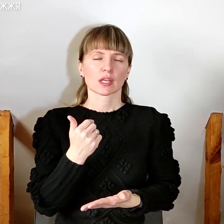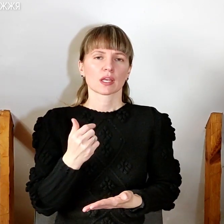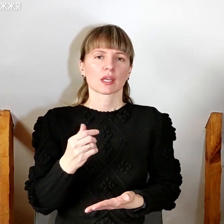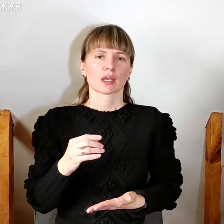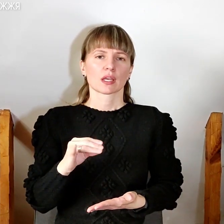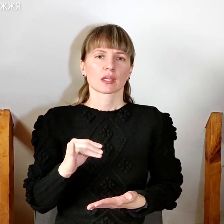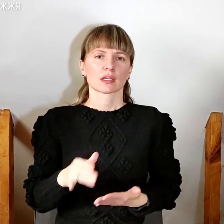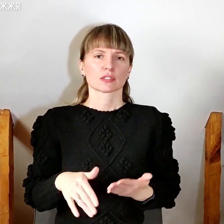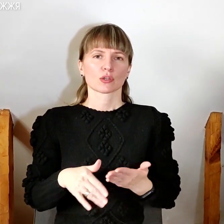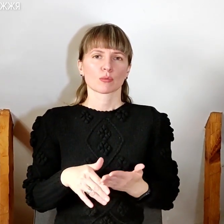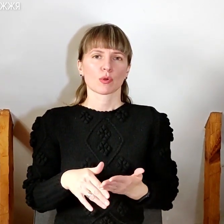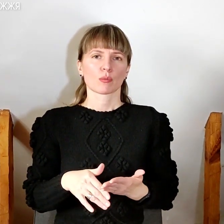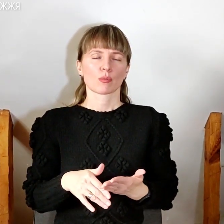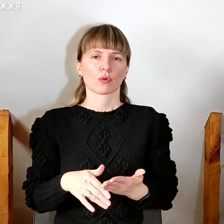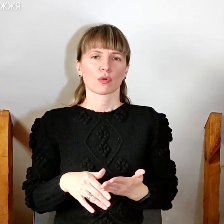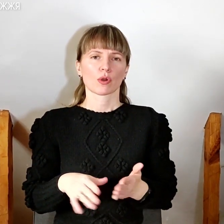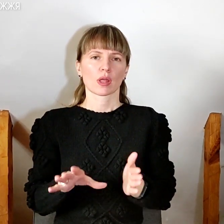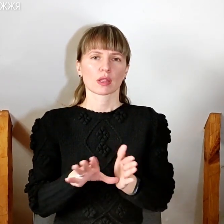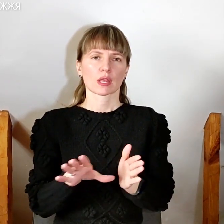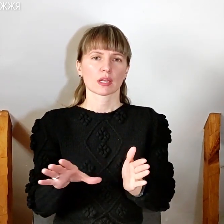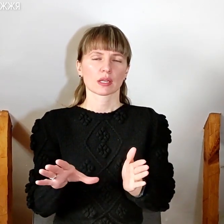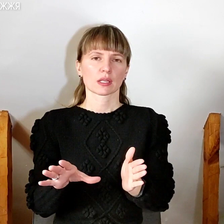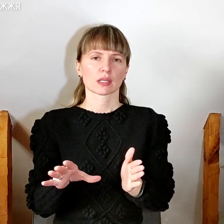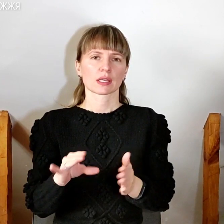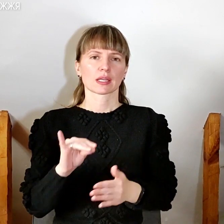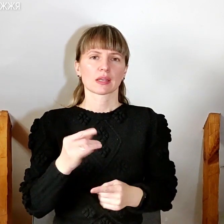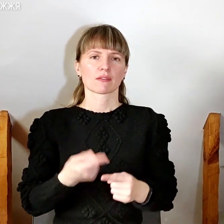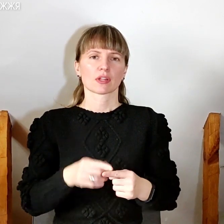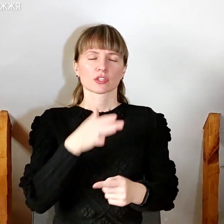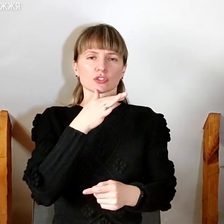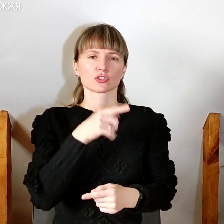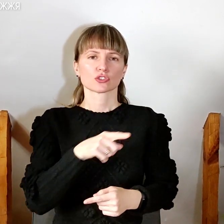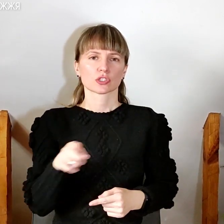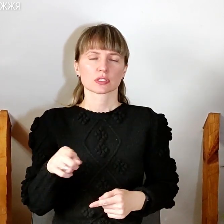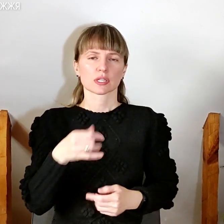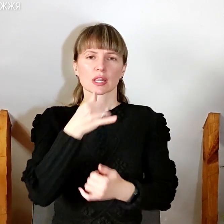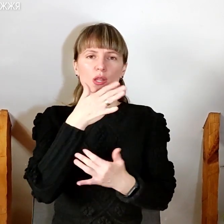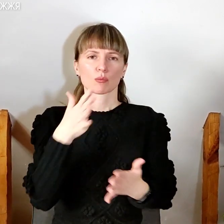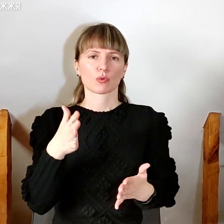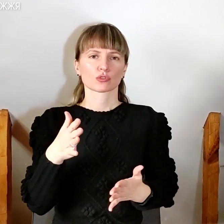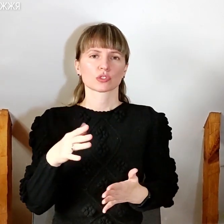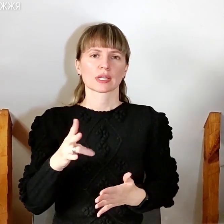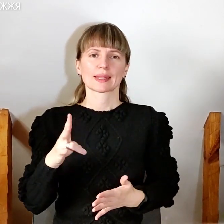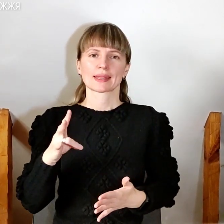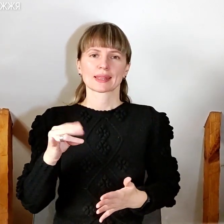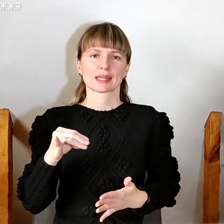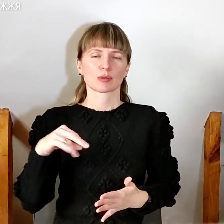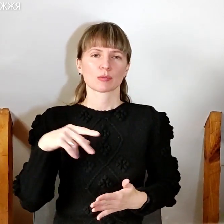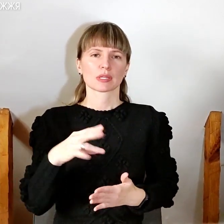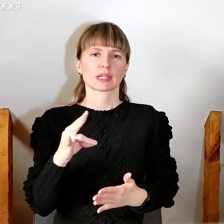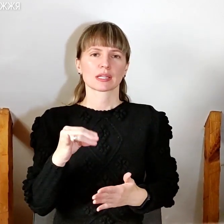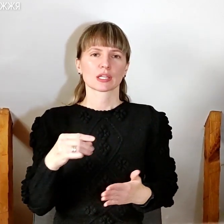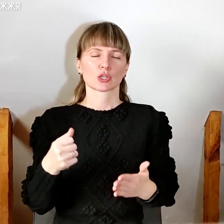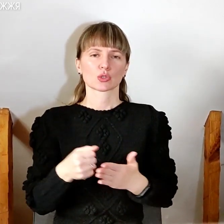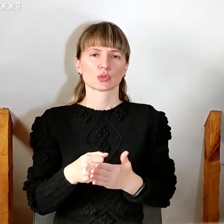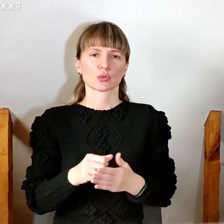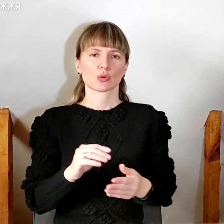за допомогою штучної нирки. І в цей час вони не можуть ні піти ні до сховища,